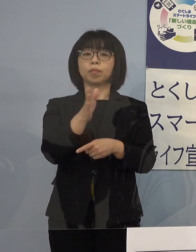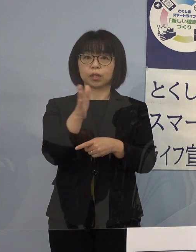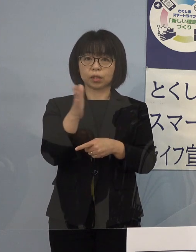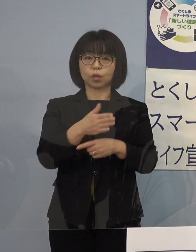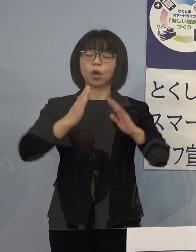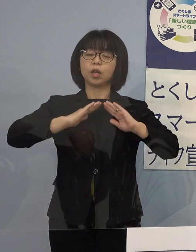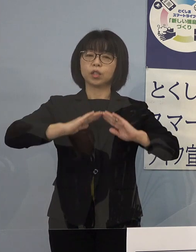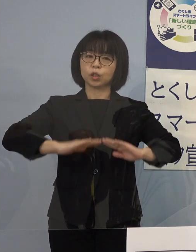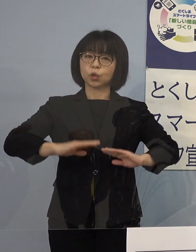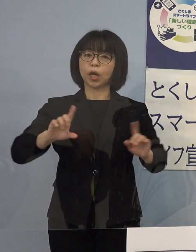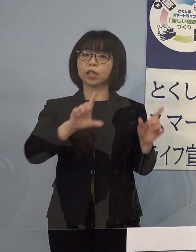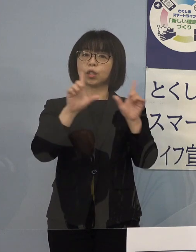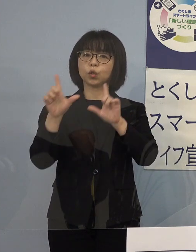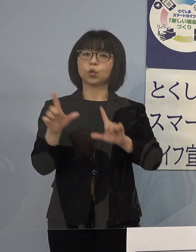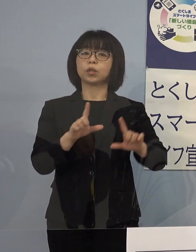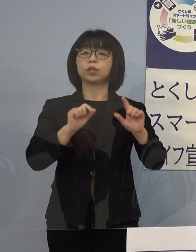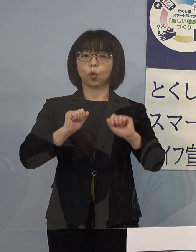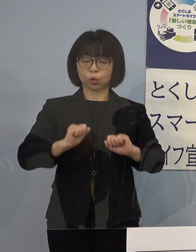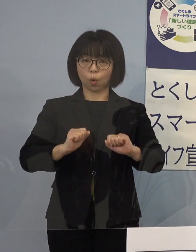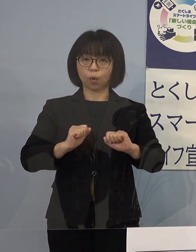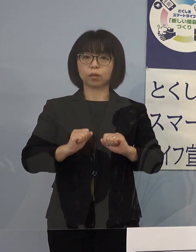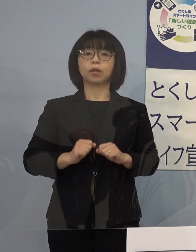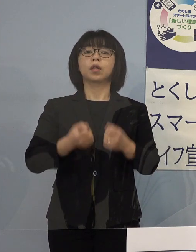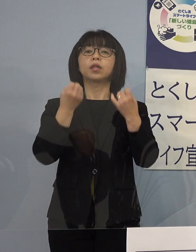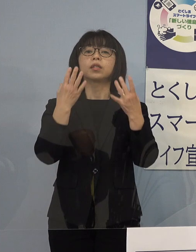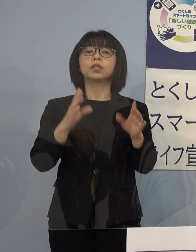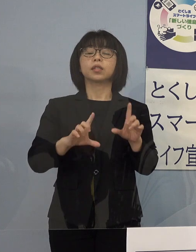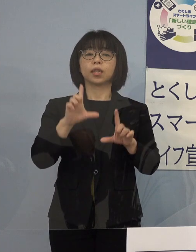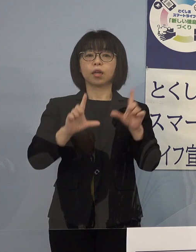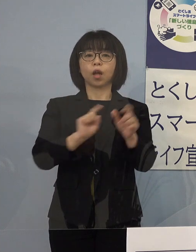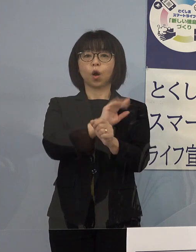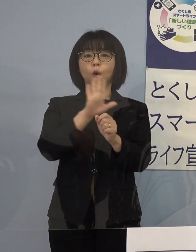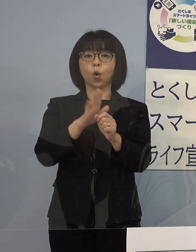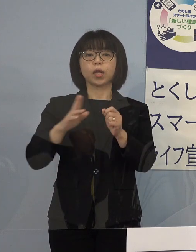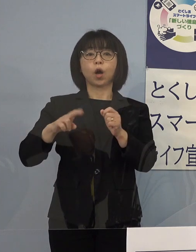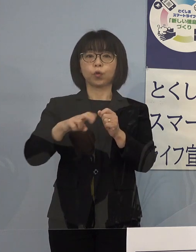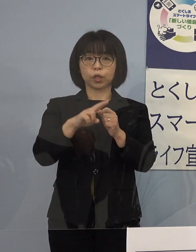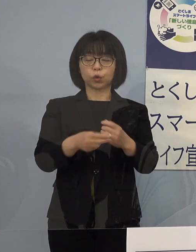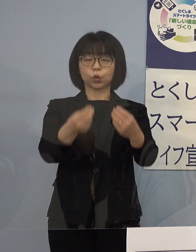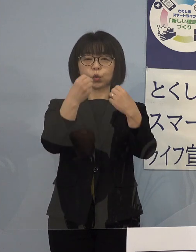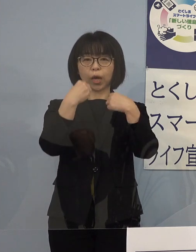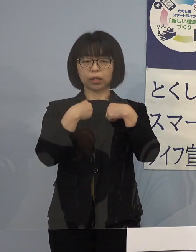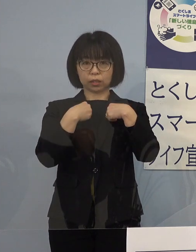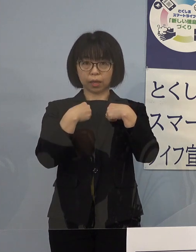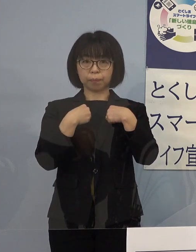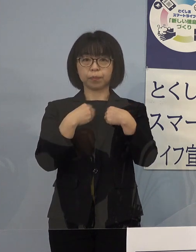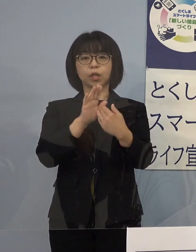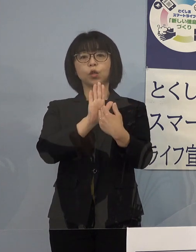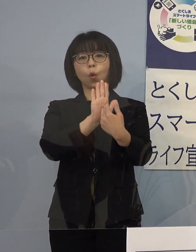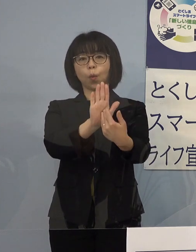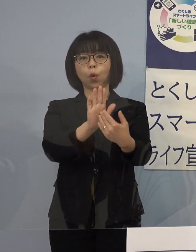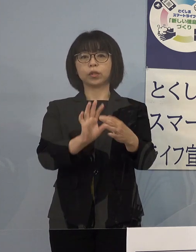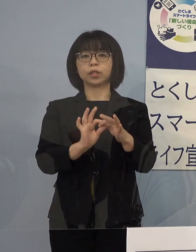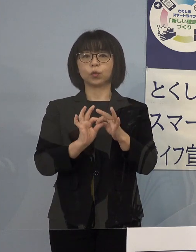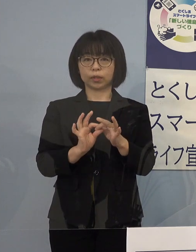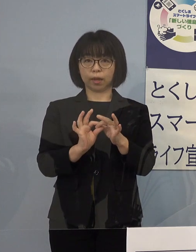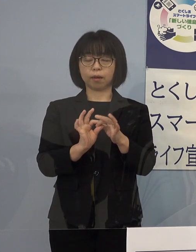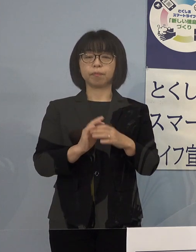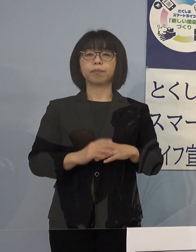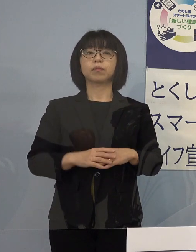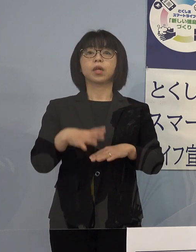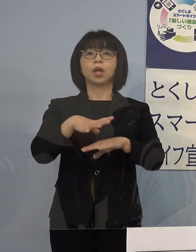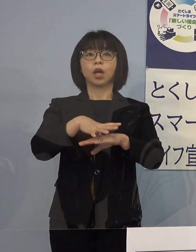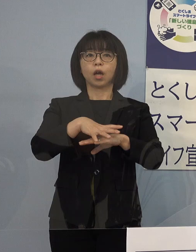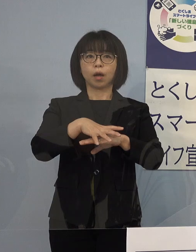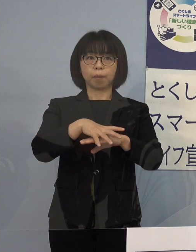に過ごそうということで、新型コロナウイルス感染予防について、とまずは